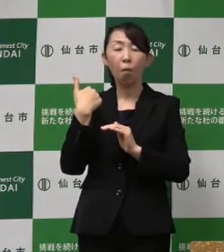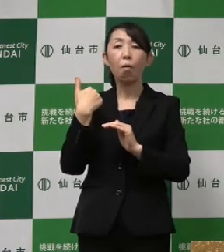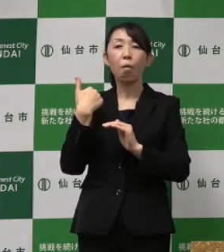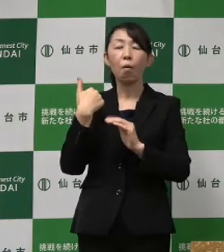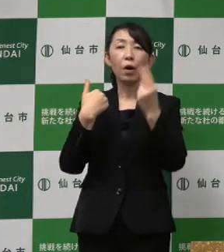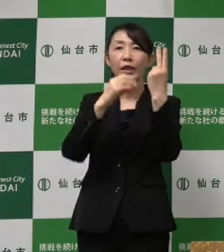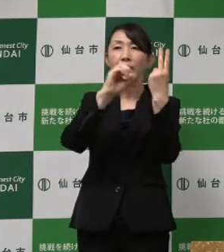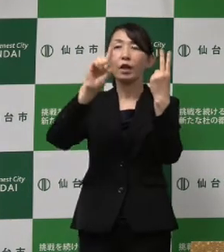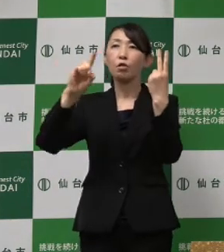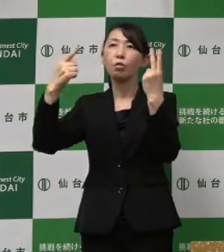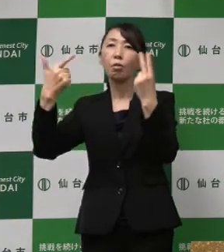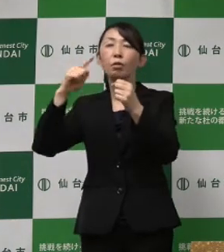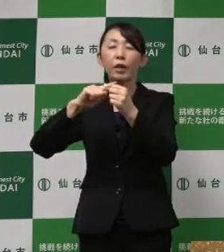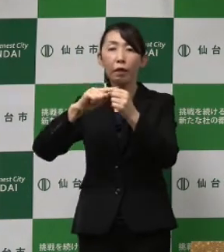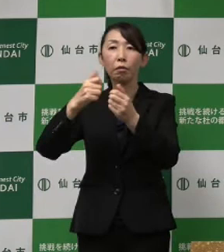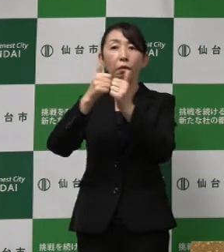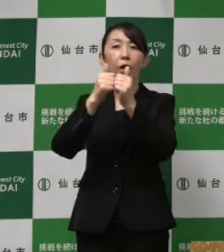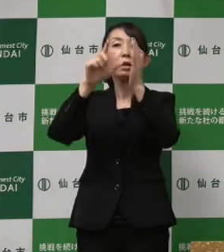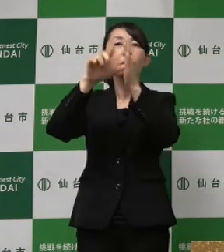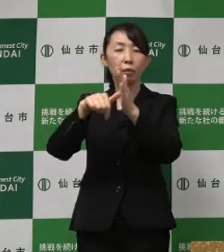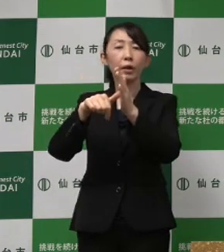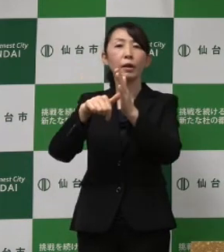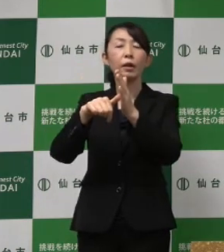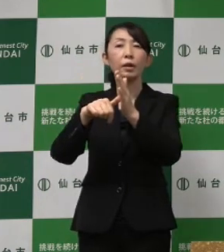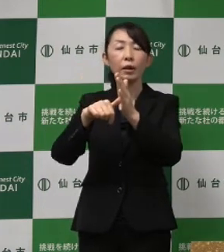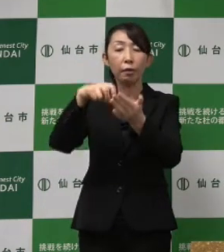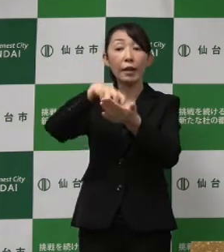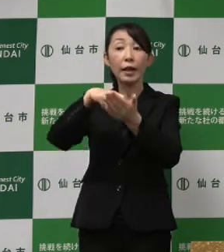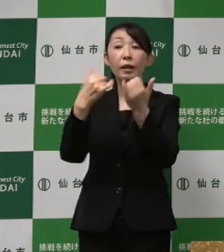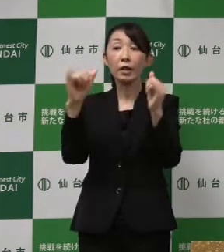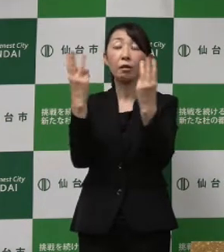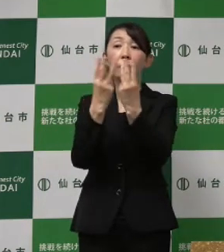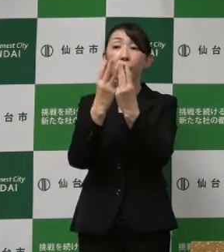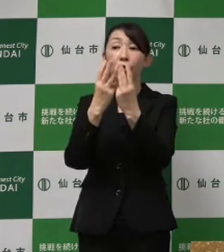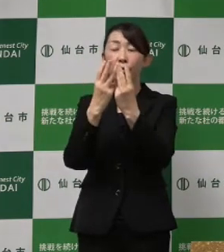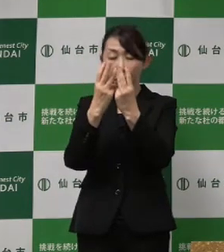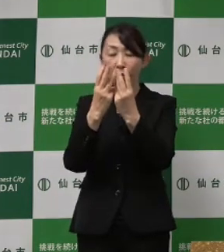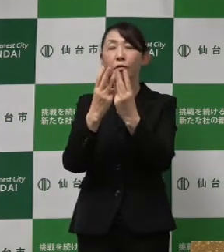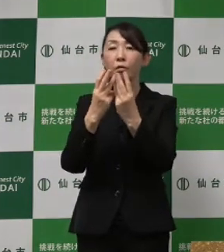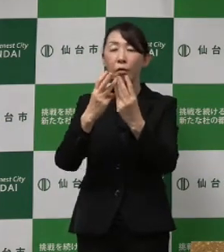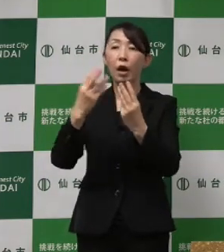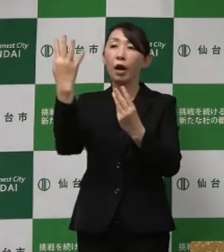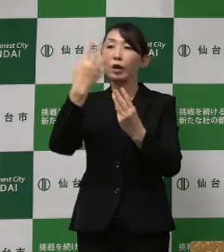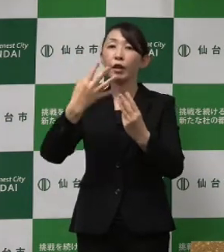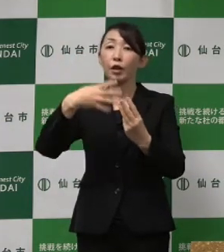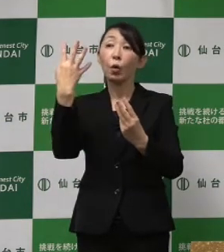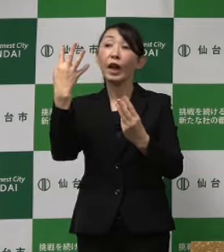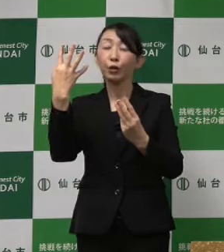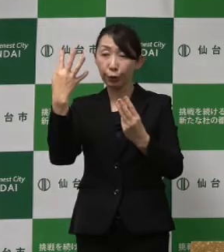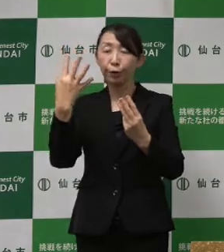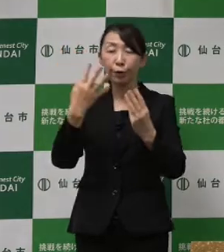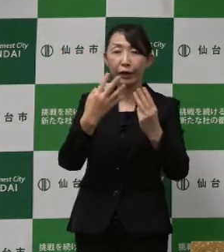総裁会議の際には、参加人数各国の代表の方400名、それからメディアの方600名ということで合計1000名の